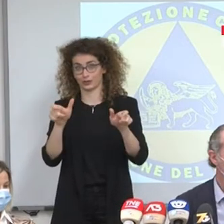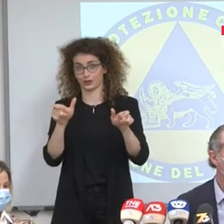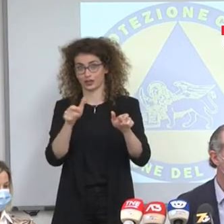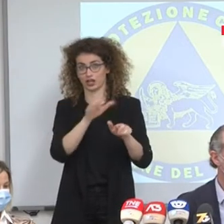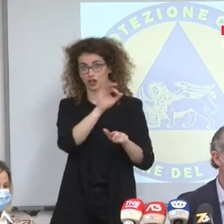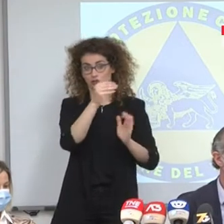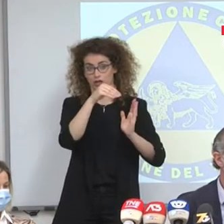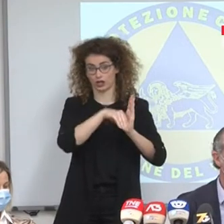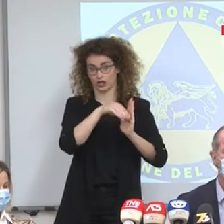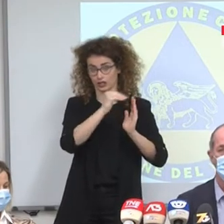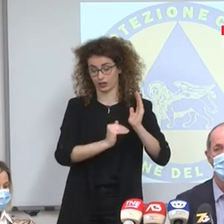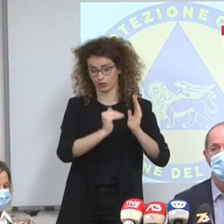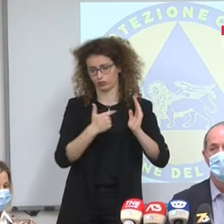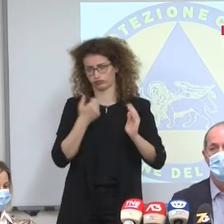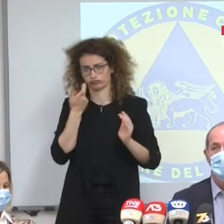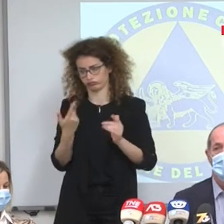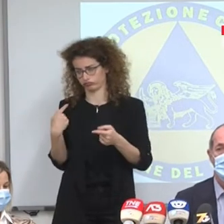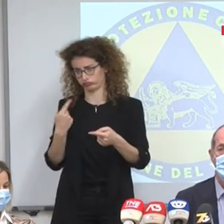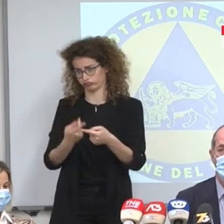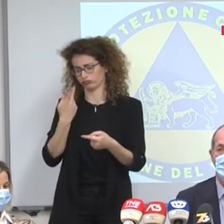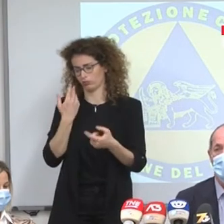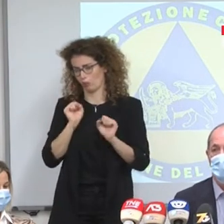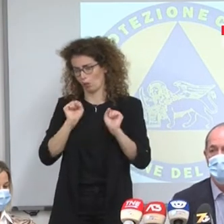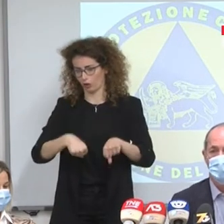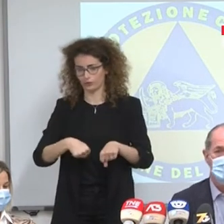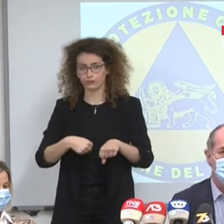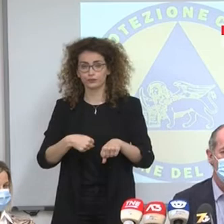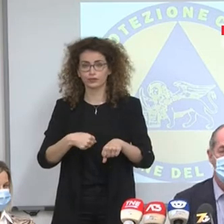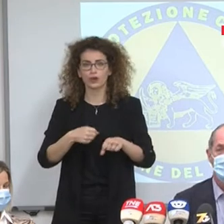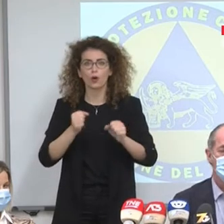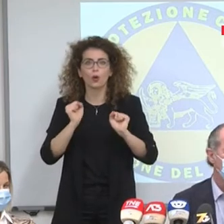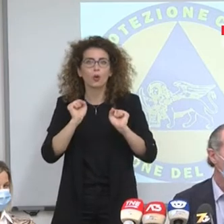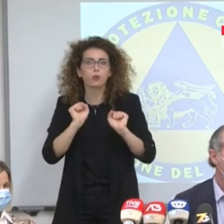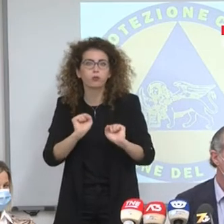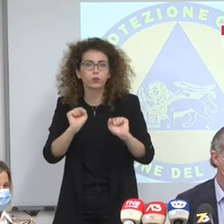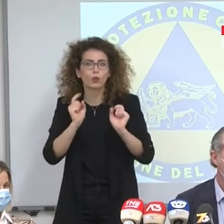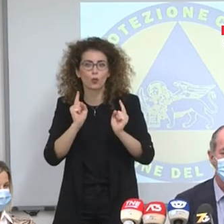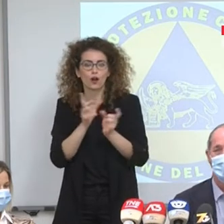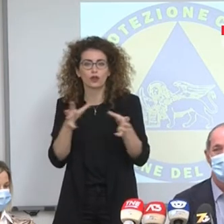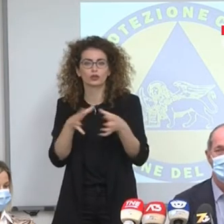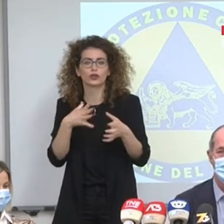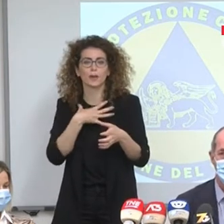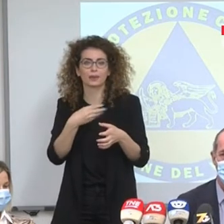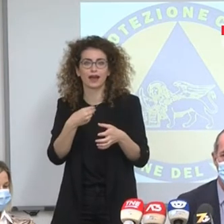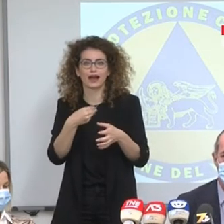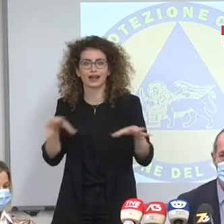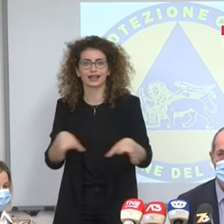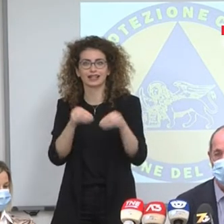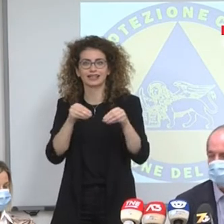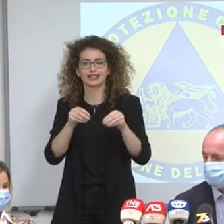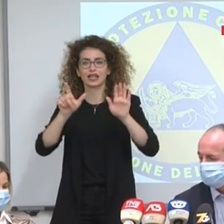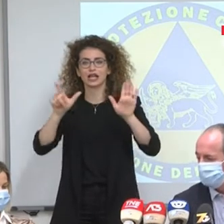avete visto in questi giorni insomma ci siamo, è verosimile che si possa andare in zona bianca dal 7